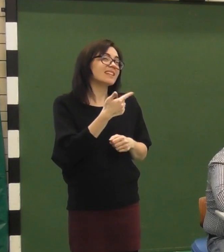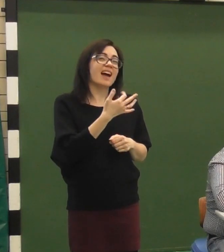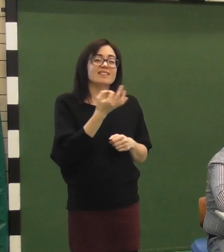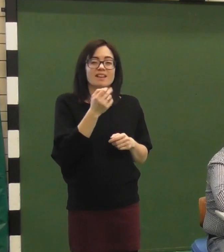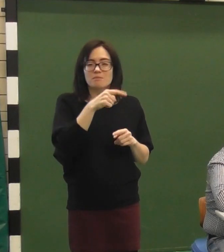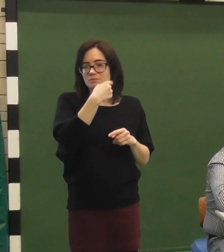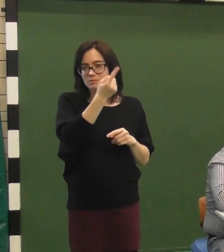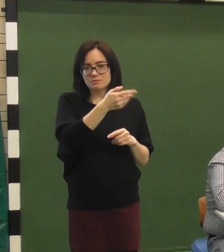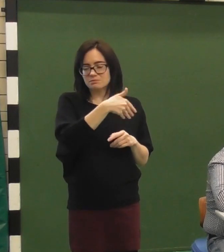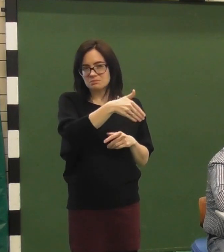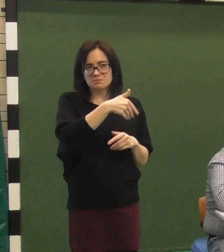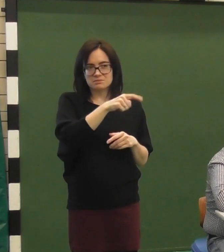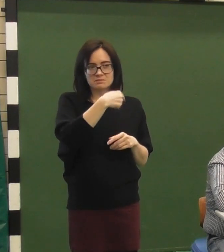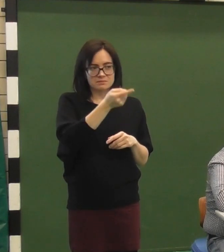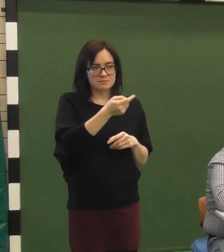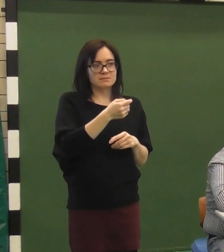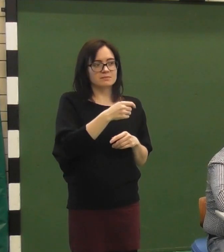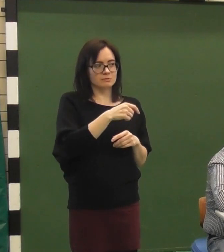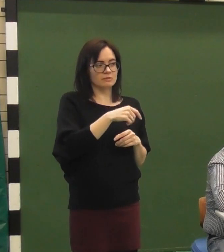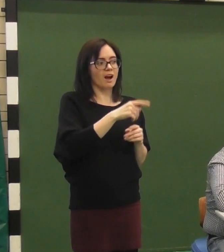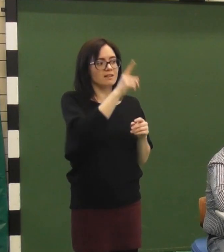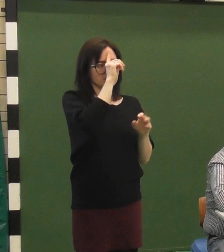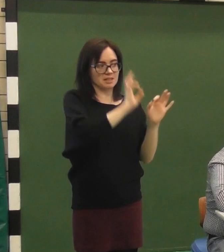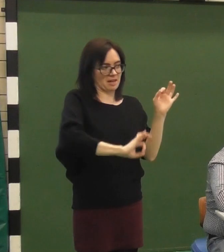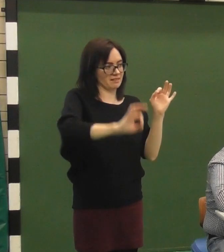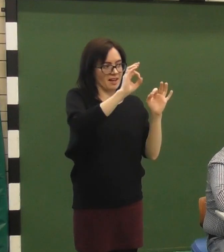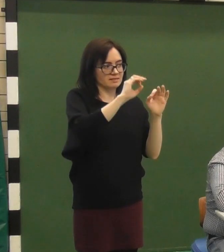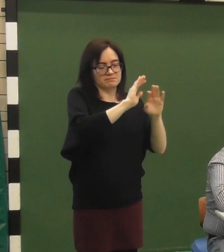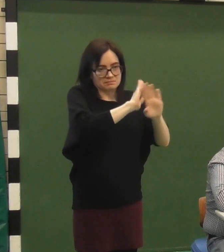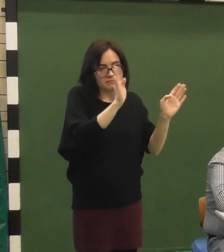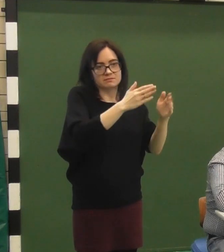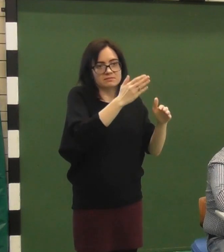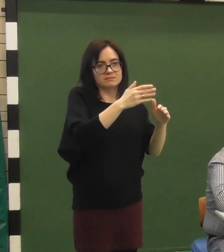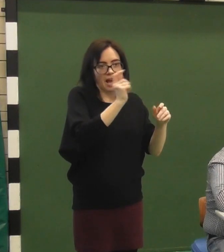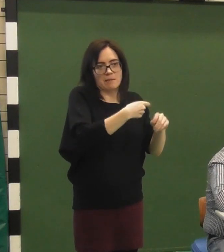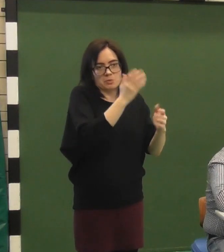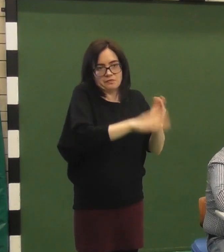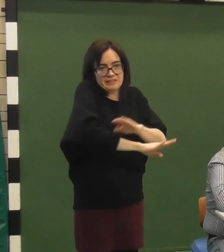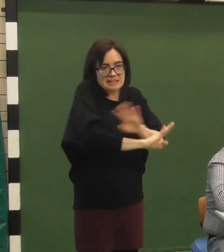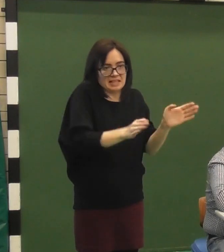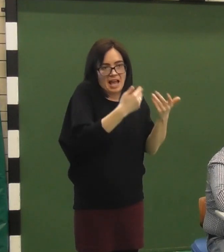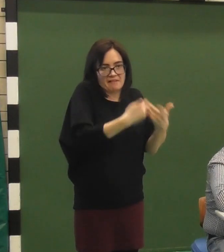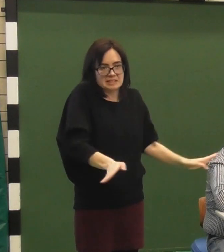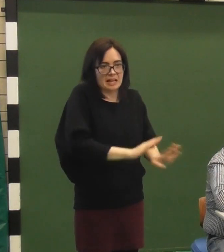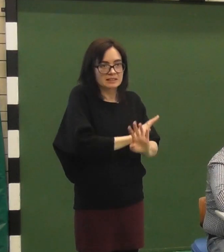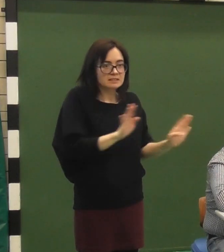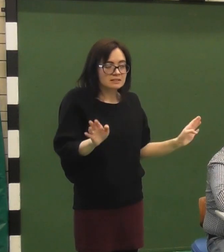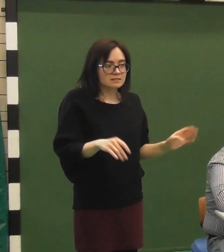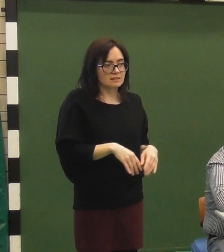lett. A németek elvesztették a háborút, pár napra rá vége lett